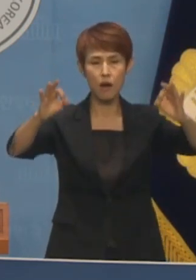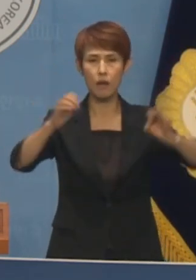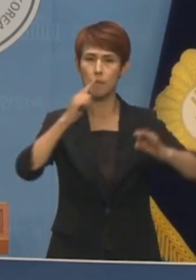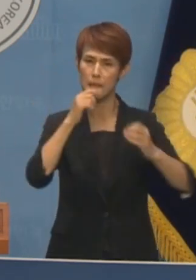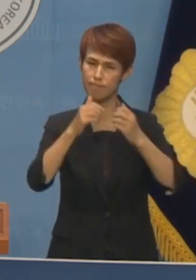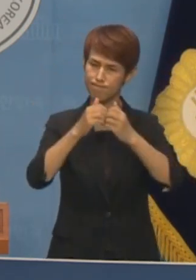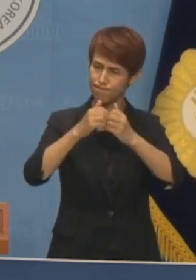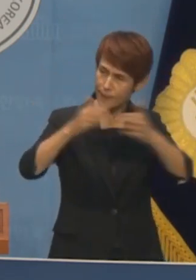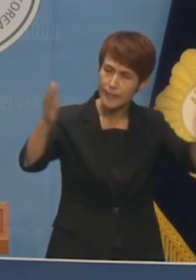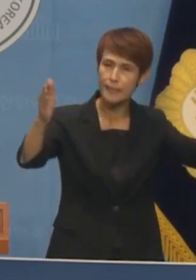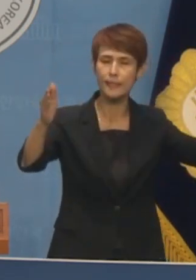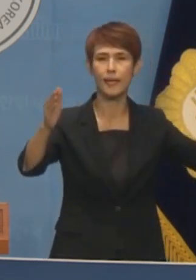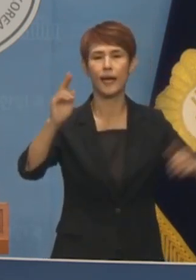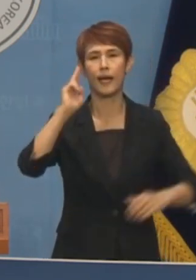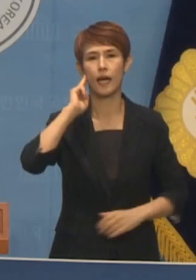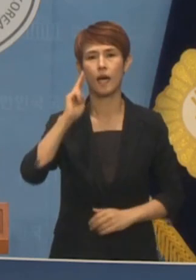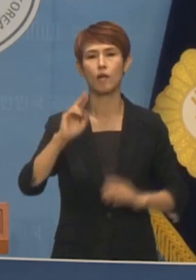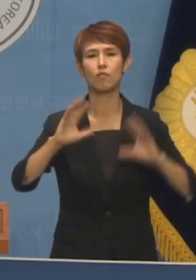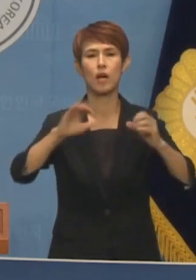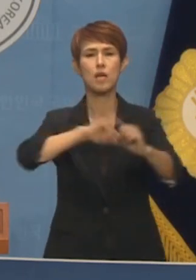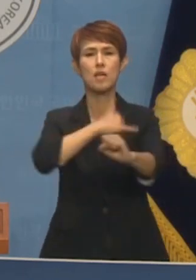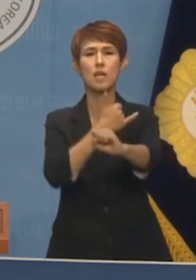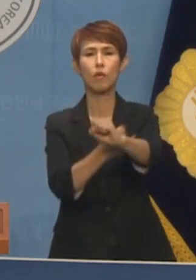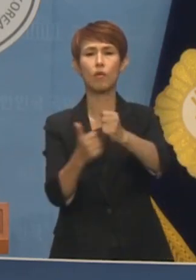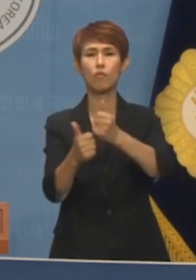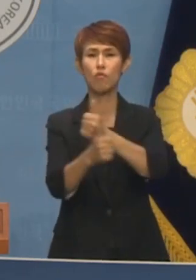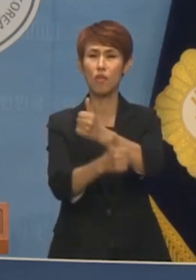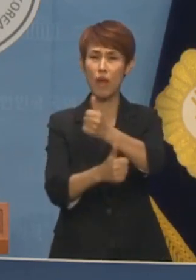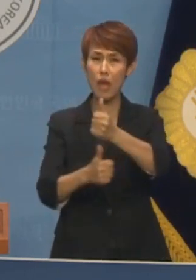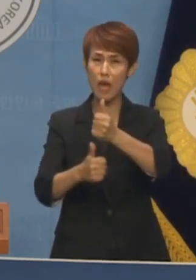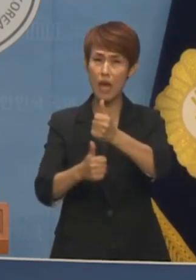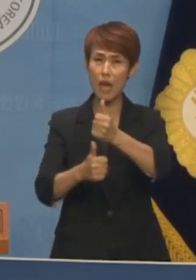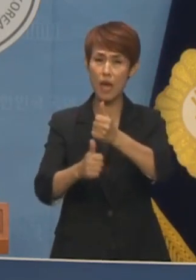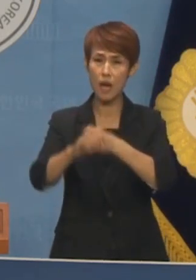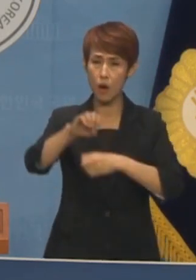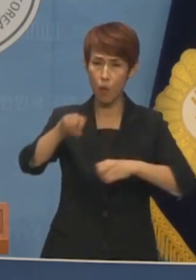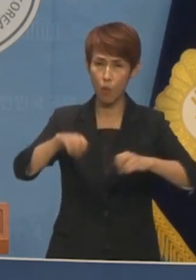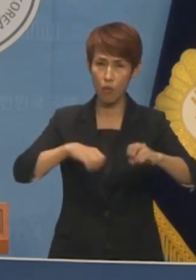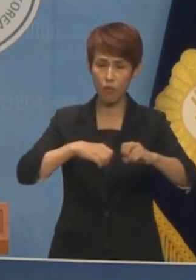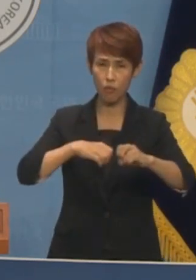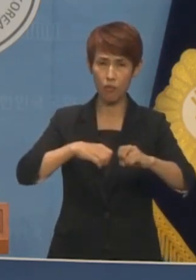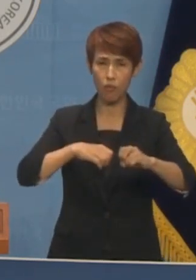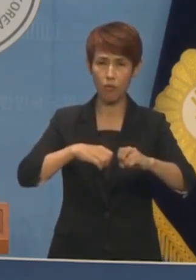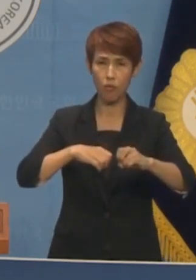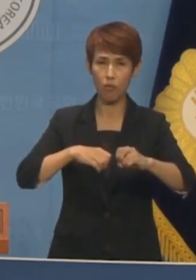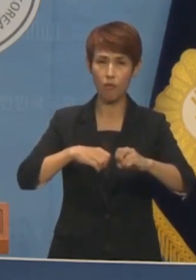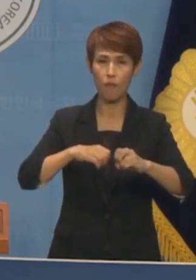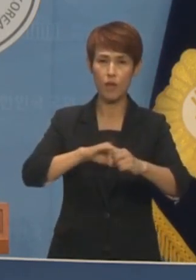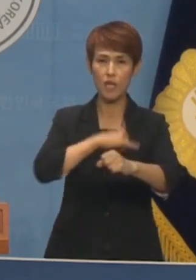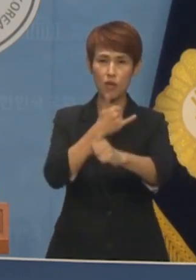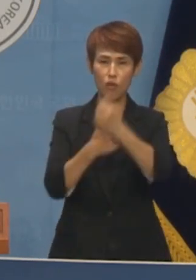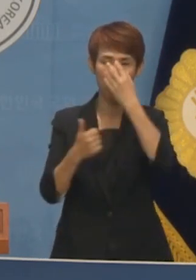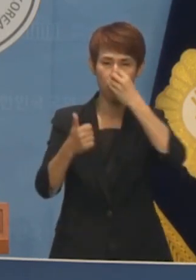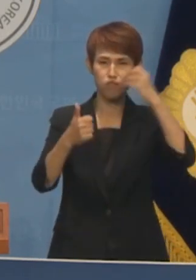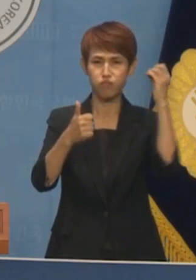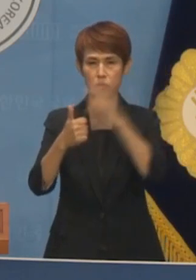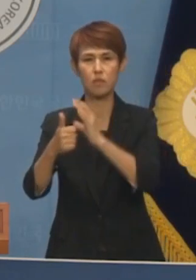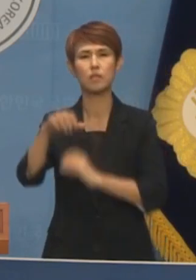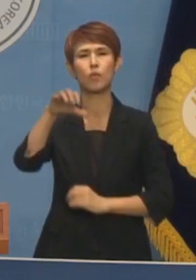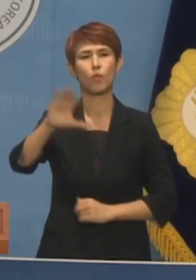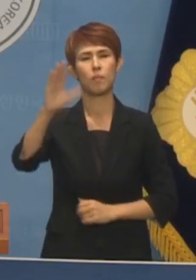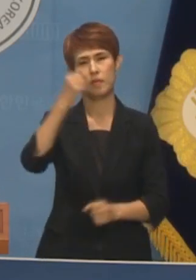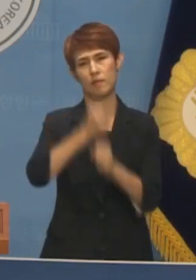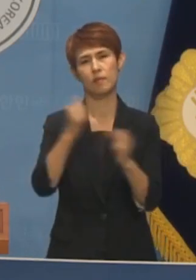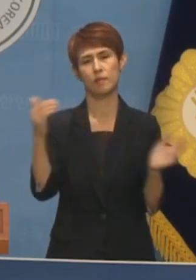언사 등으로 국가인권위원회를 인권 훼손의 장으로 전락시키고 인권 가치를